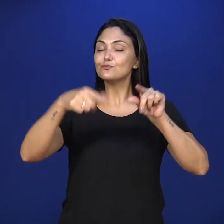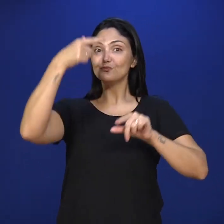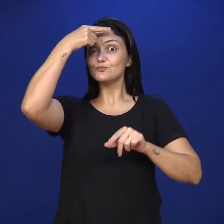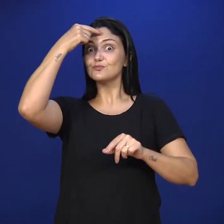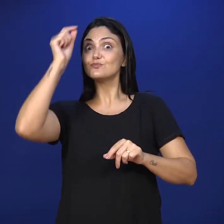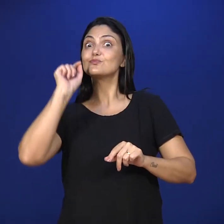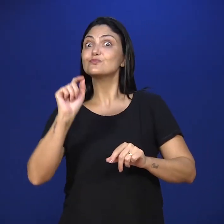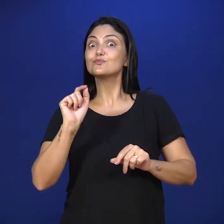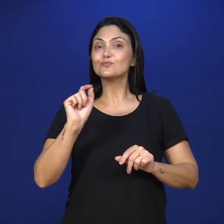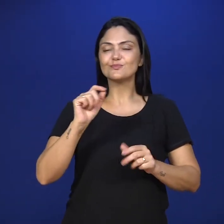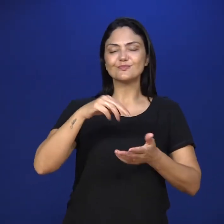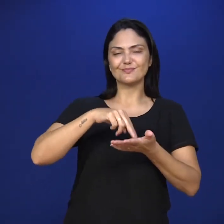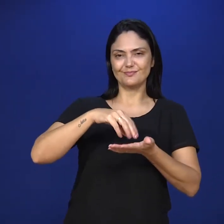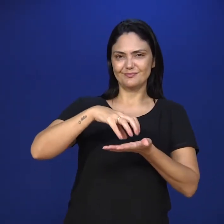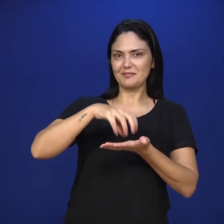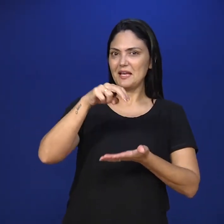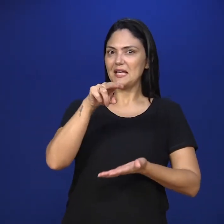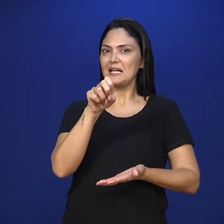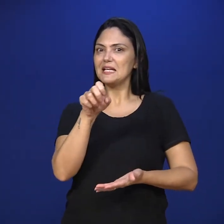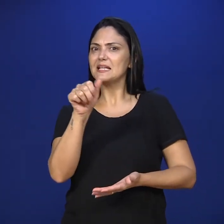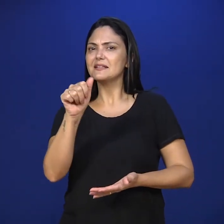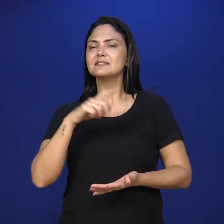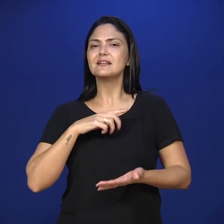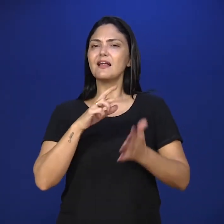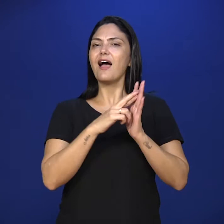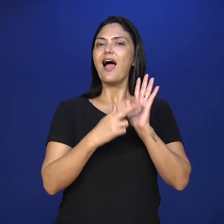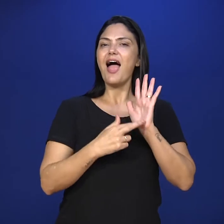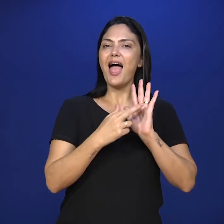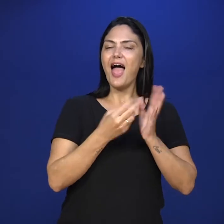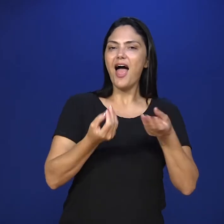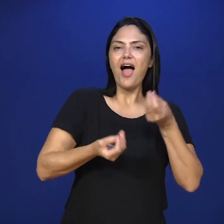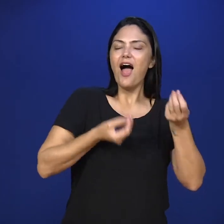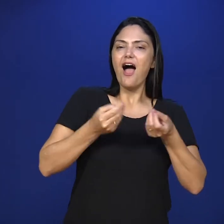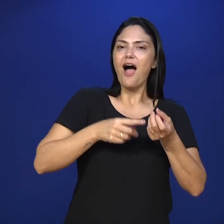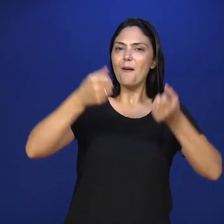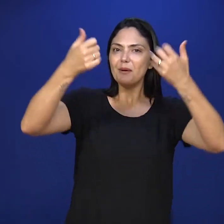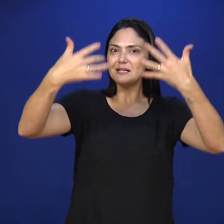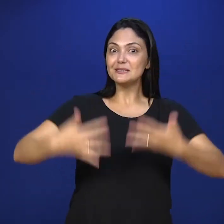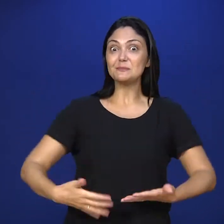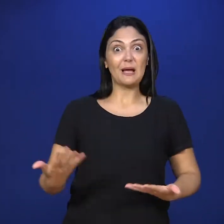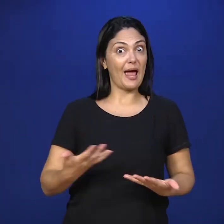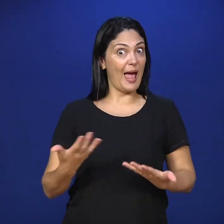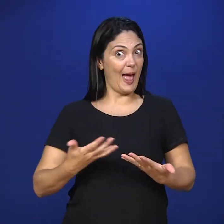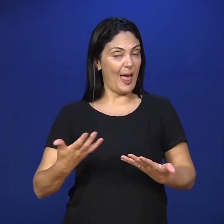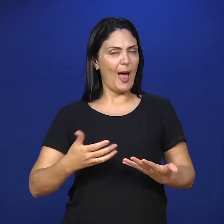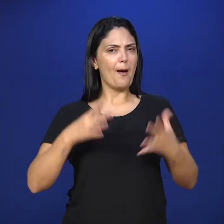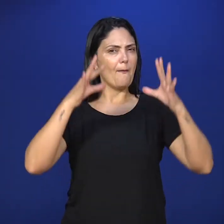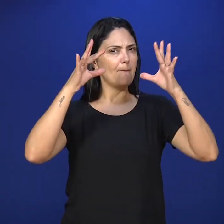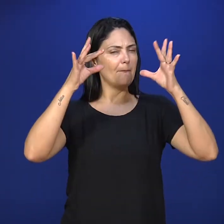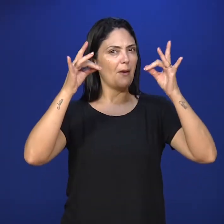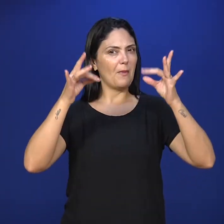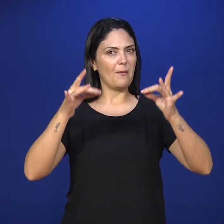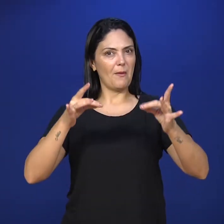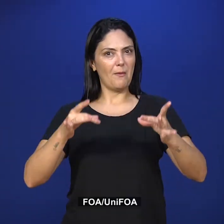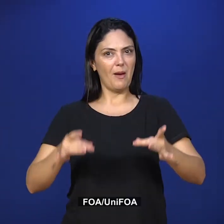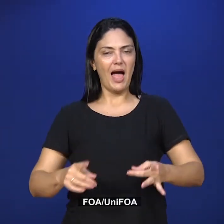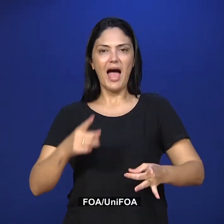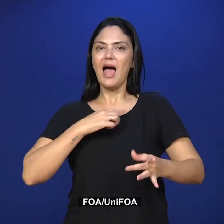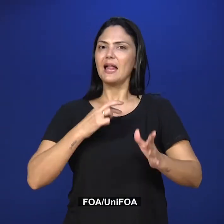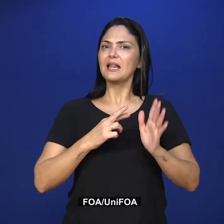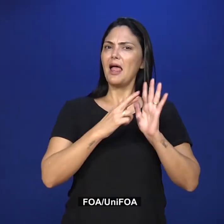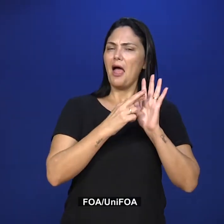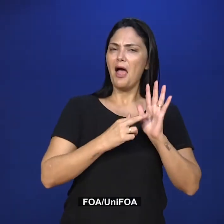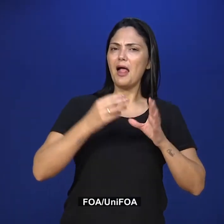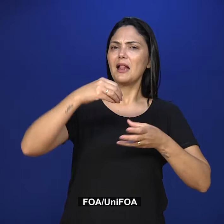Acadêmica, NSA, de acordo às normas e condições descritas abaixo, com base nas disposições regimentais